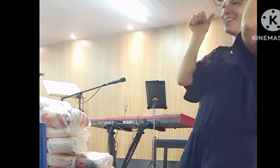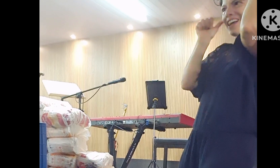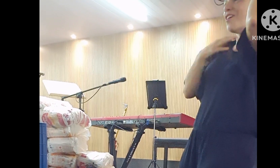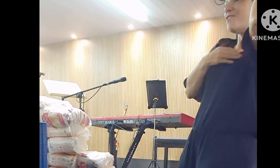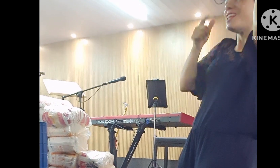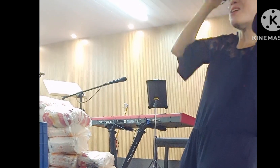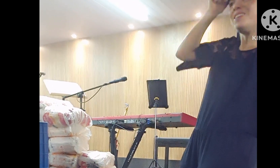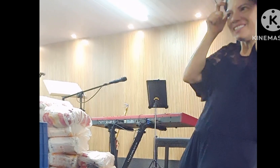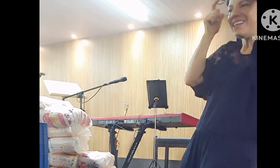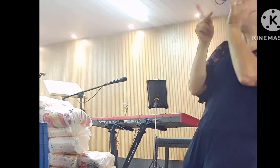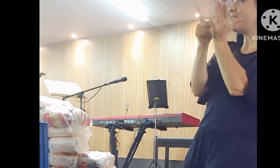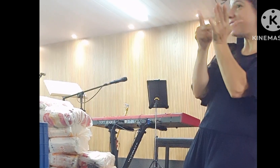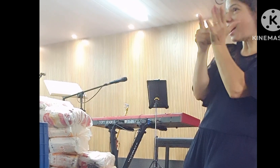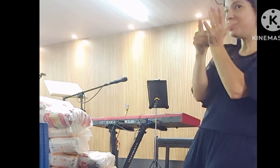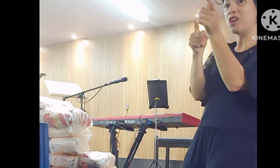Mas muitas vezes